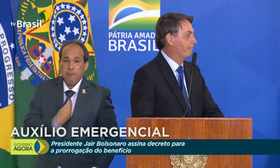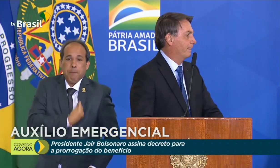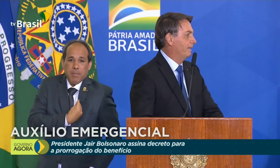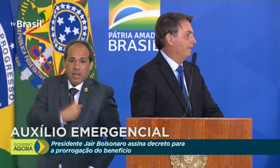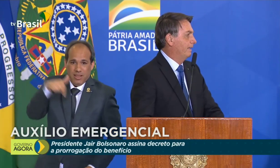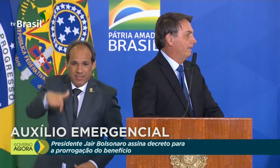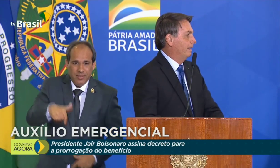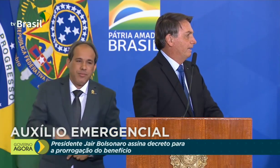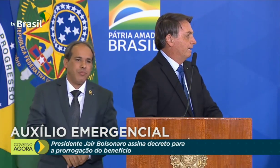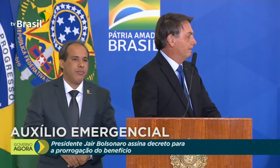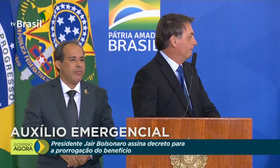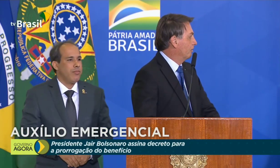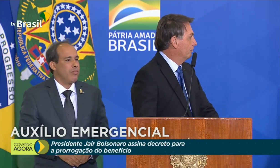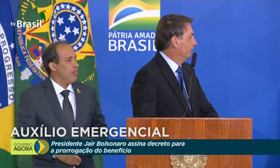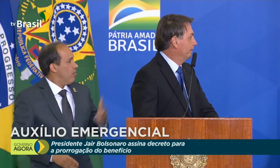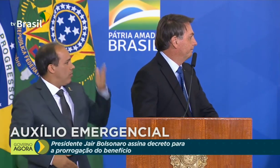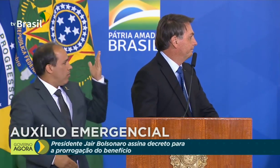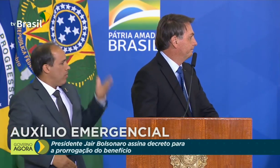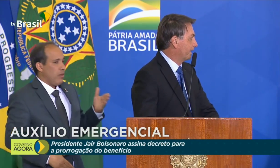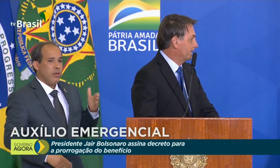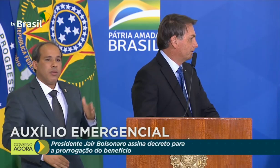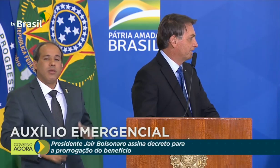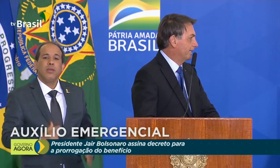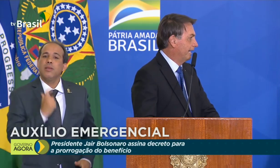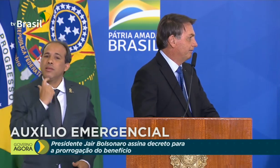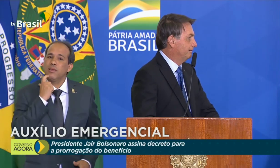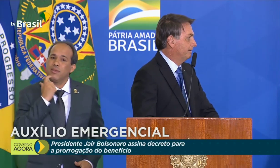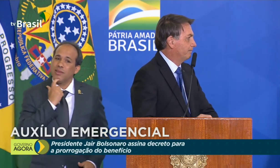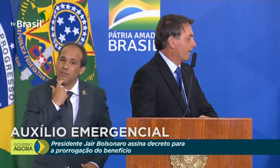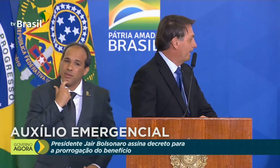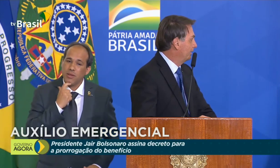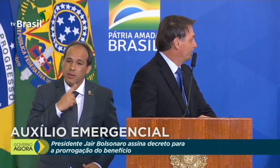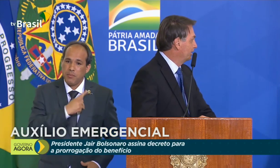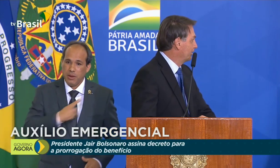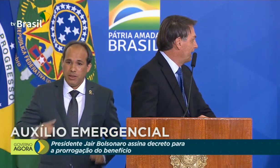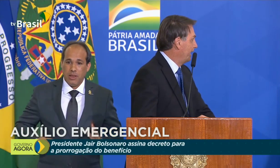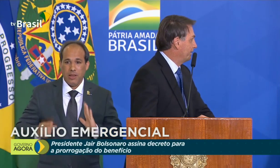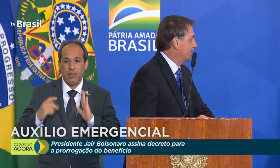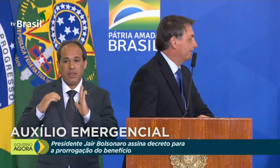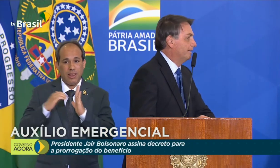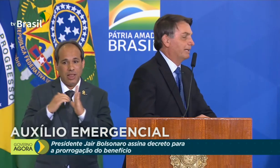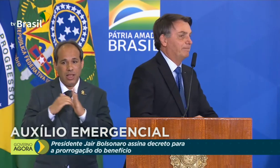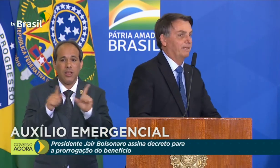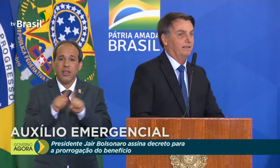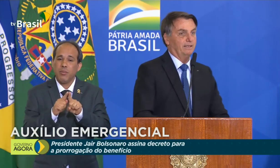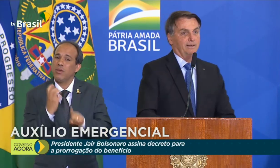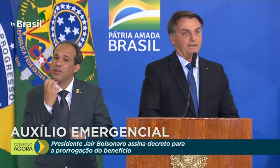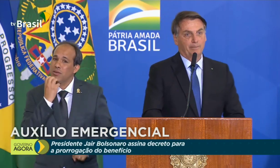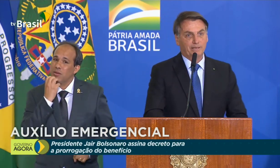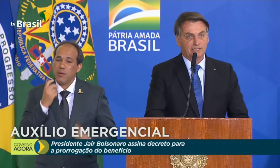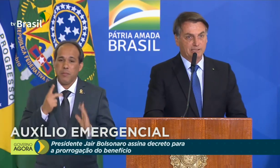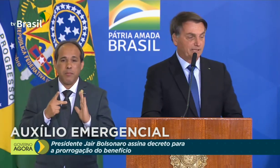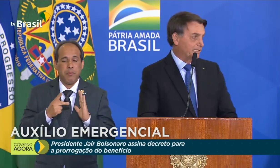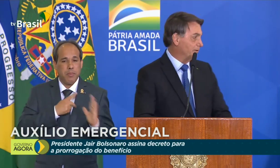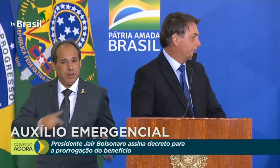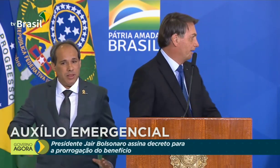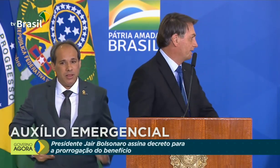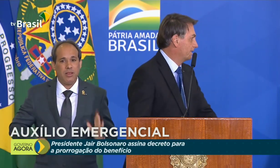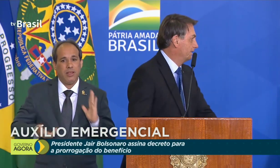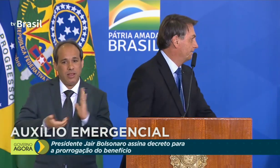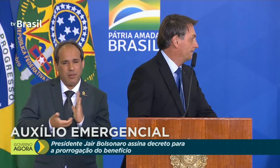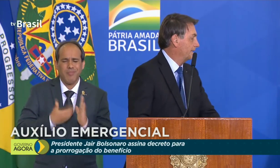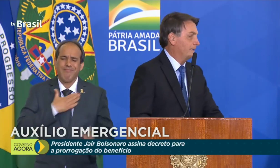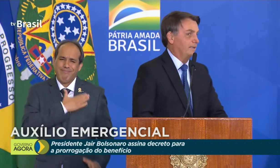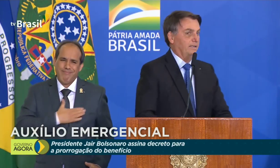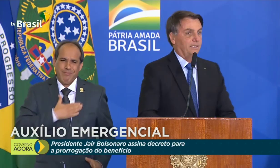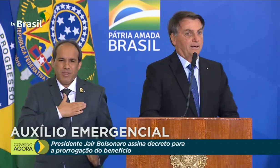Prezado Davi Alcolumbre, presidente do Senado, prezado Rodrigo Maia, presidente da Câmara, é uma satisfação tê-los